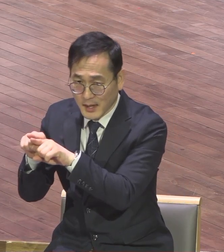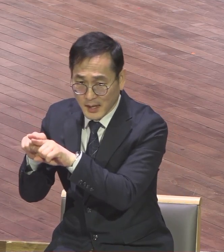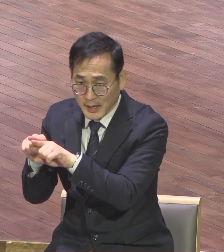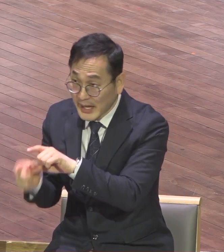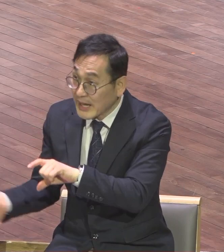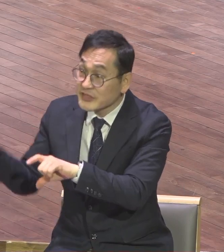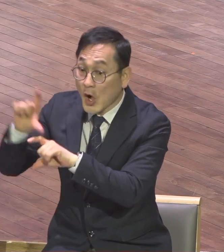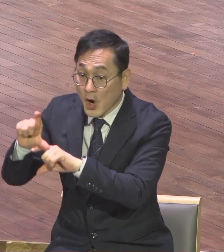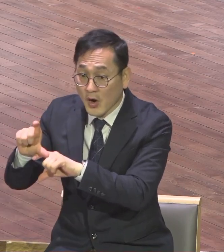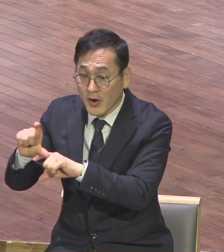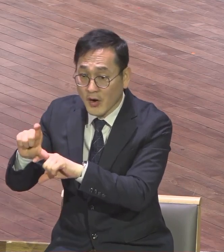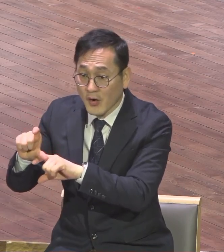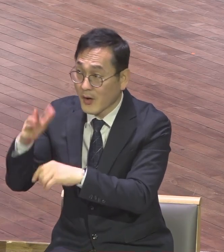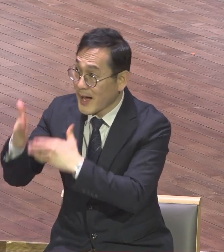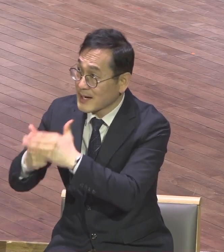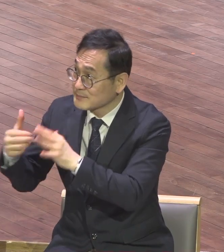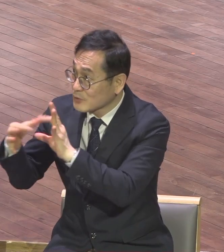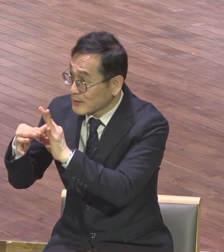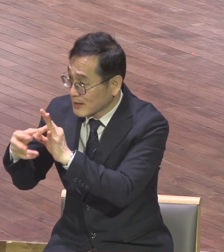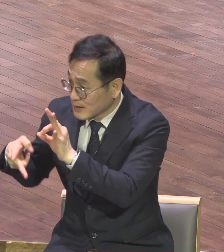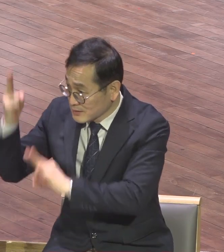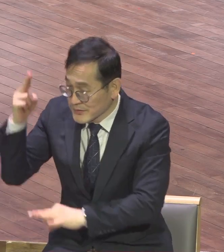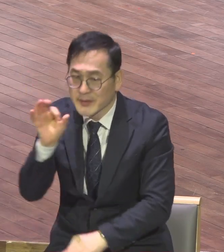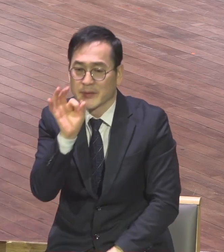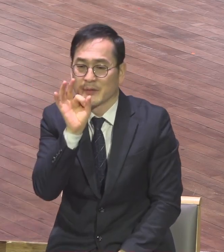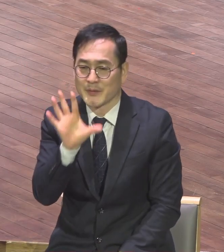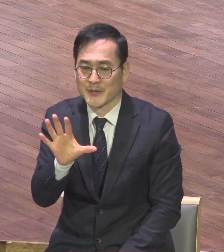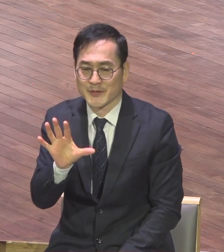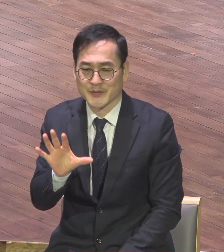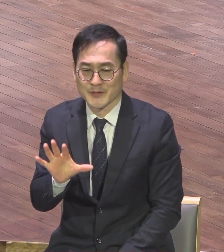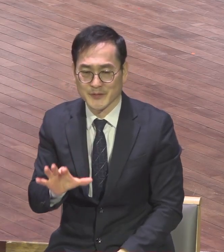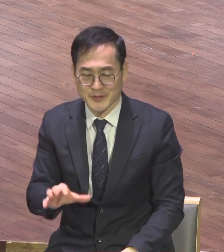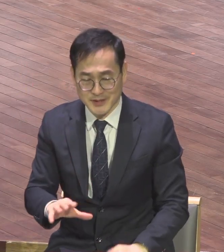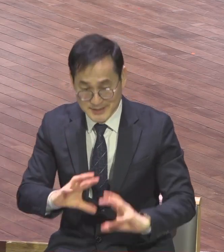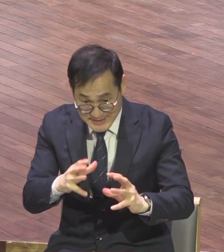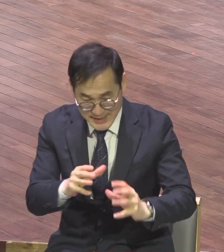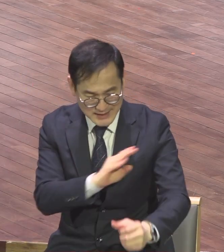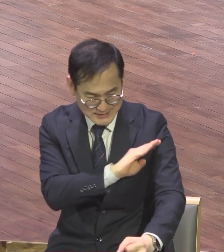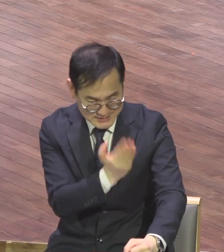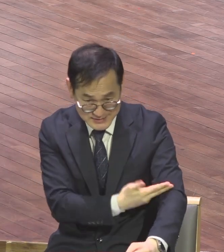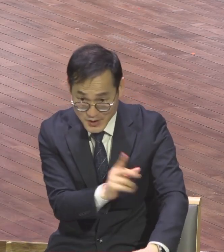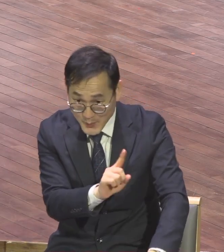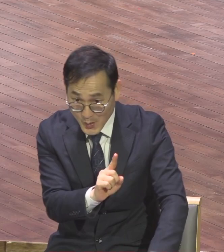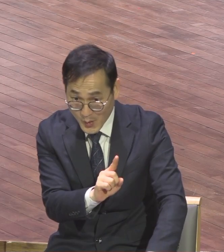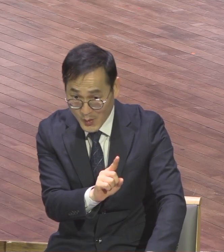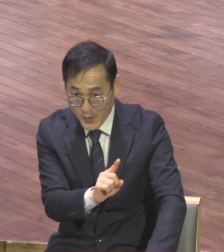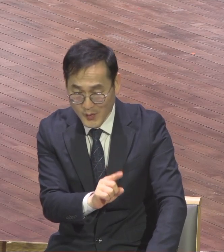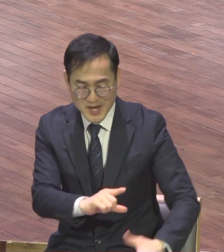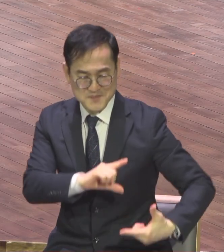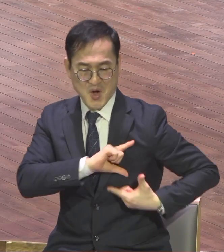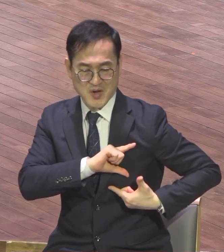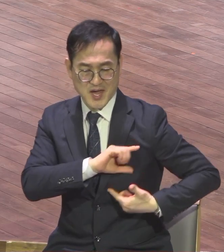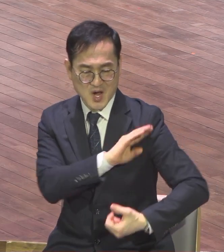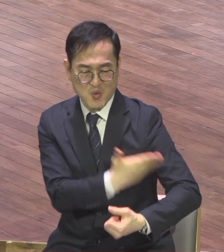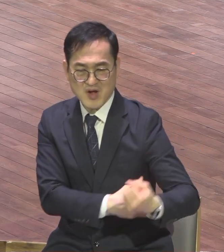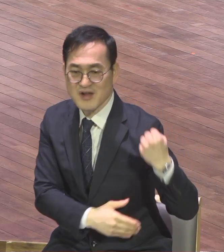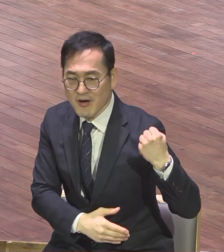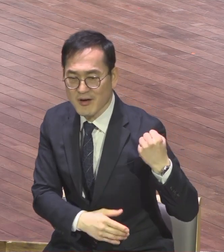하나님의 사랑에서 끊어지지가 않습니다. 세상 나라에서의 능력 이러면 그 기준이 명예고